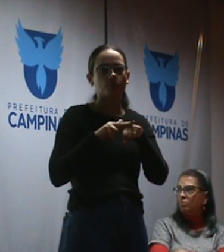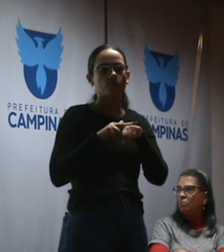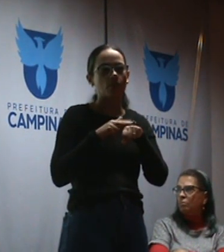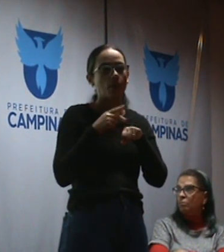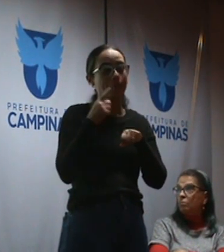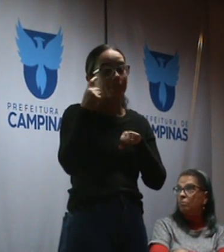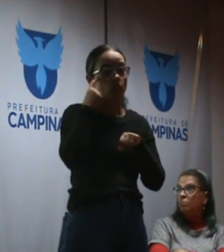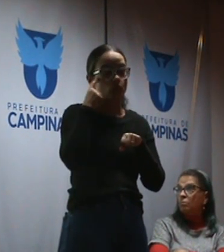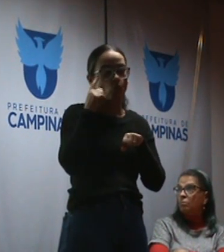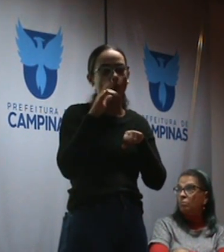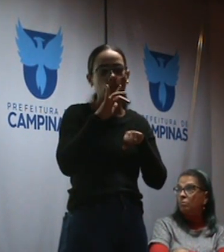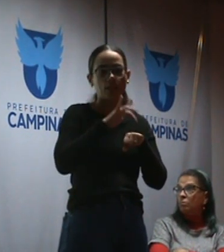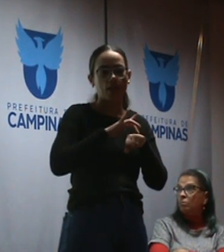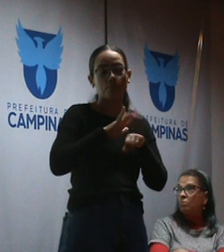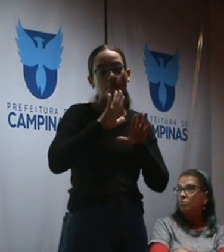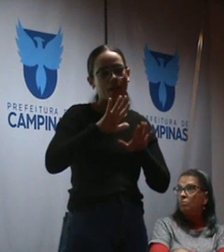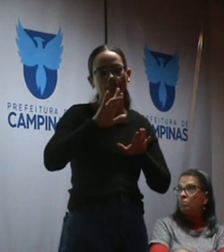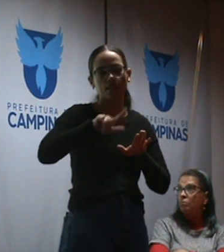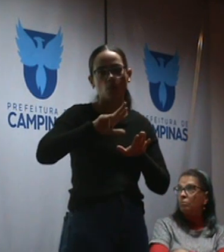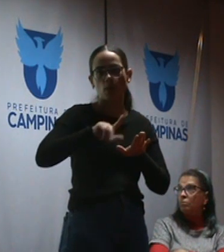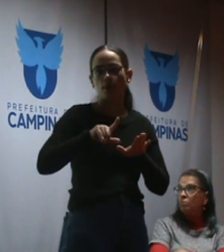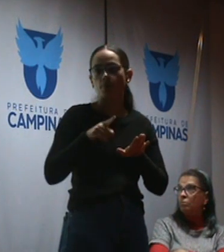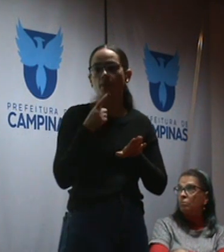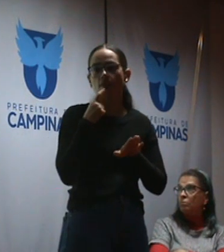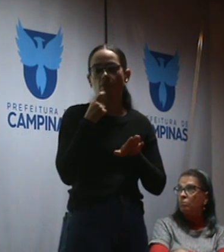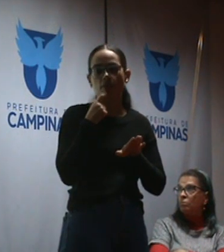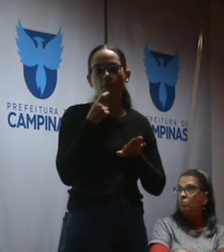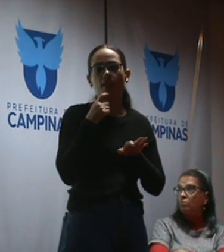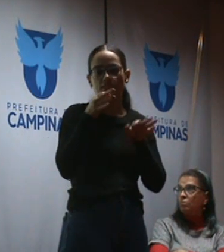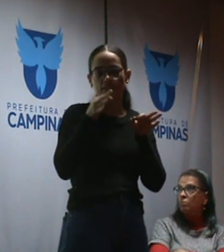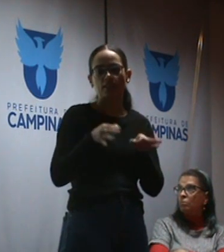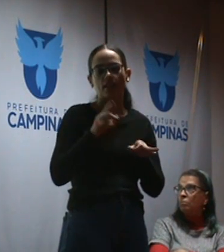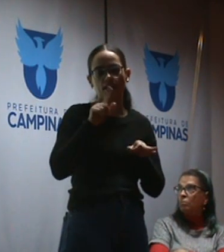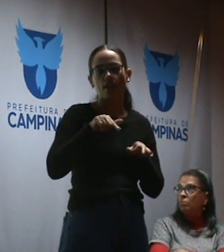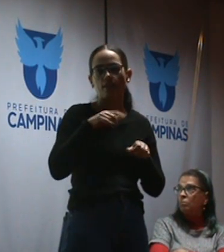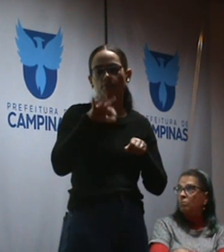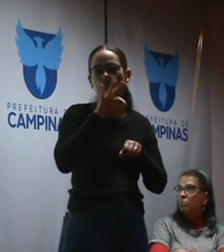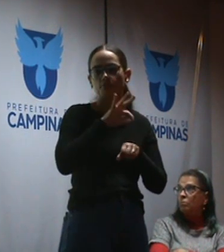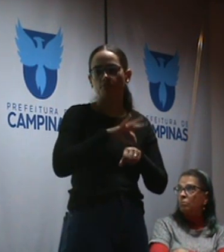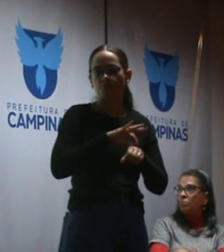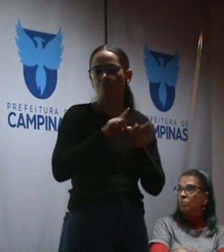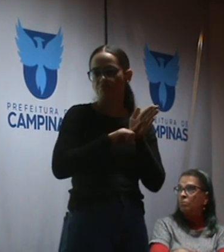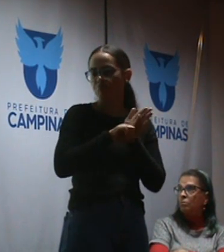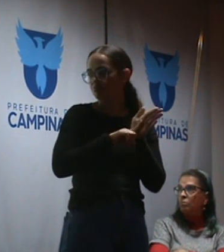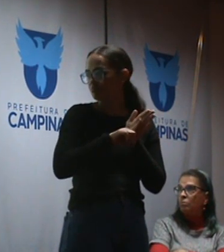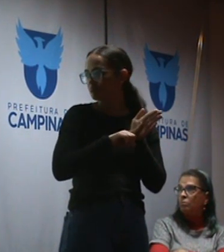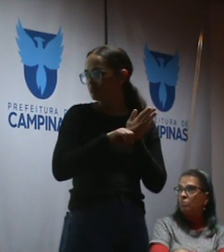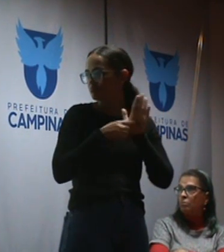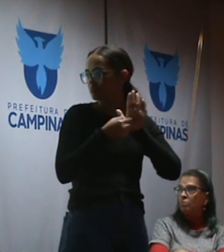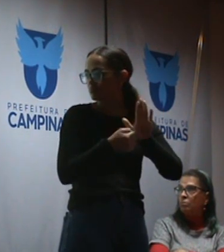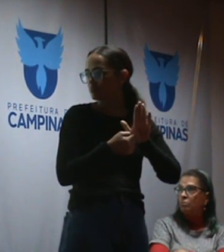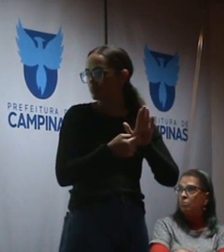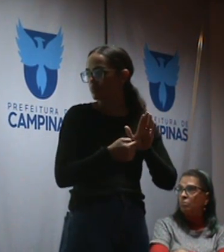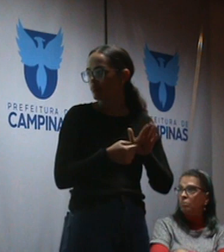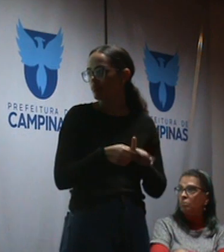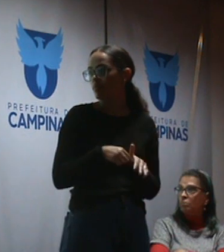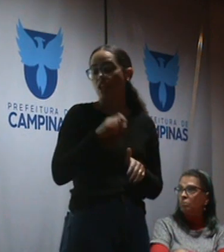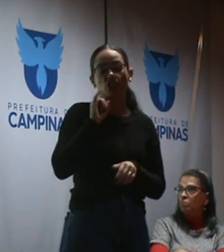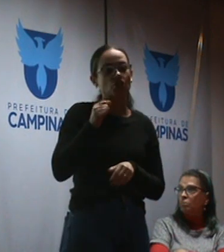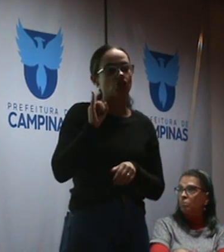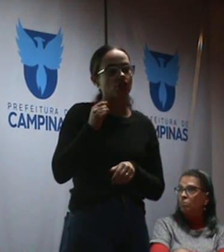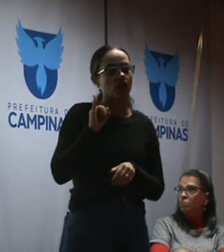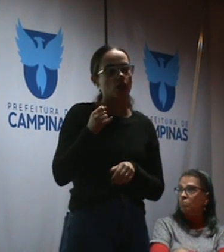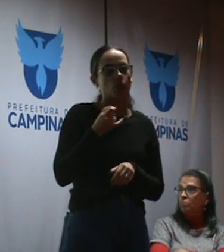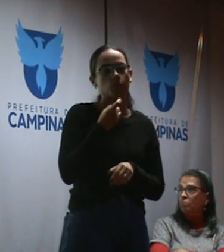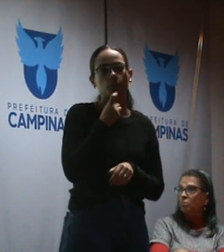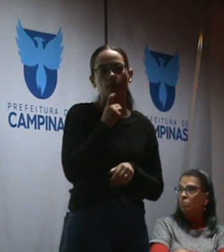descartado. E as vermelhinhas são os casos que foram confirmados. Janeiro, a gente teve essa concentração aqui em Campinas,